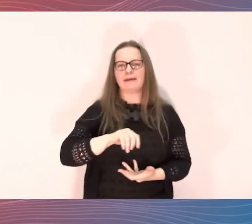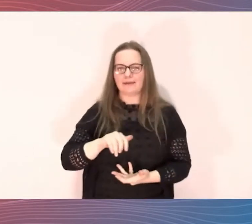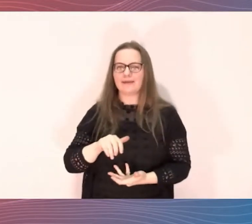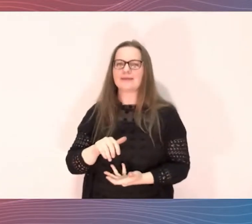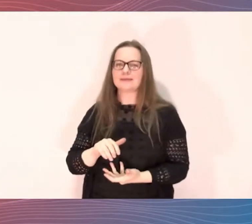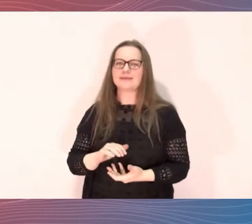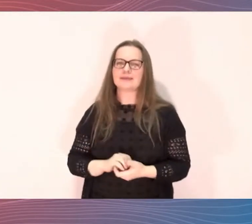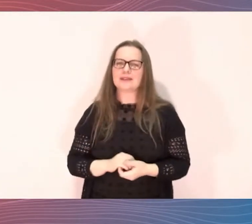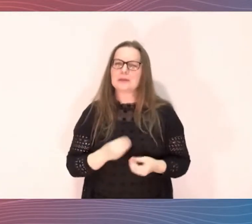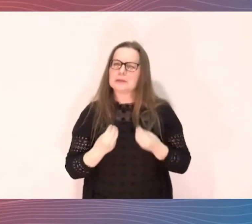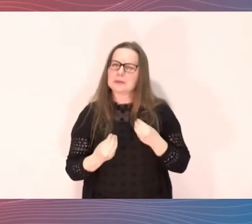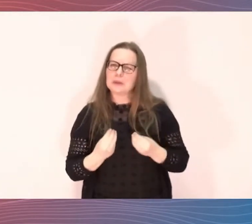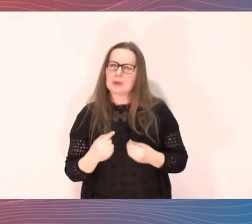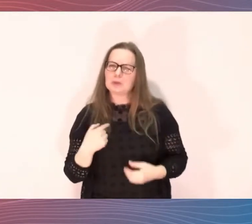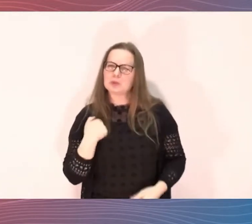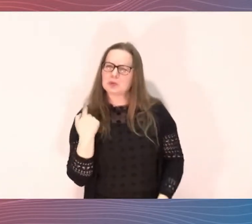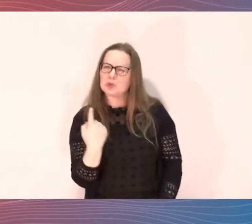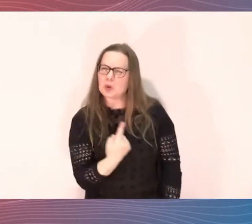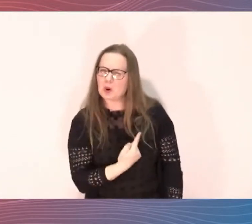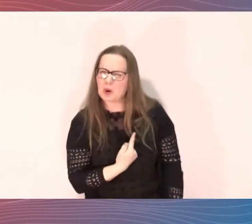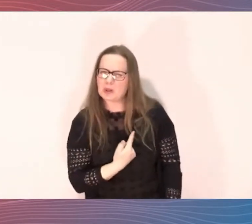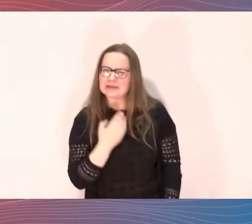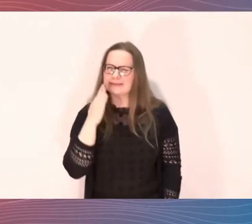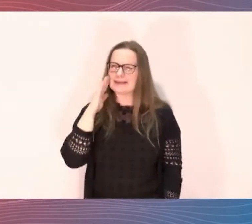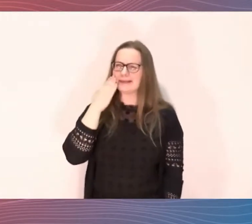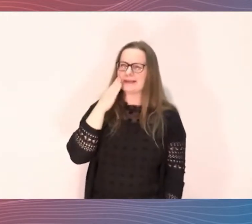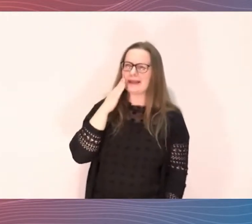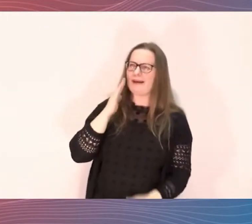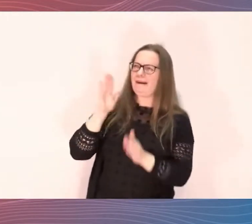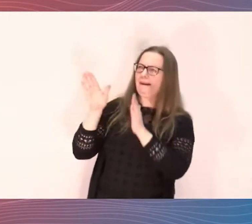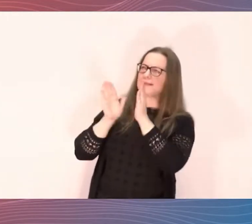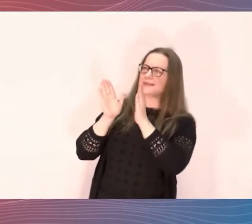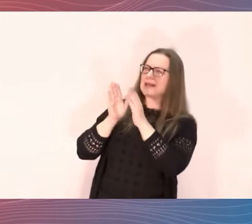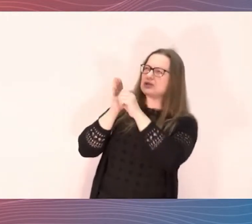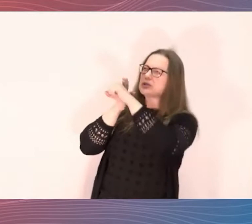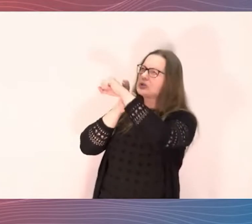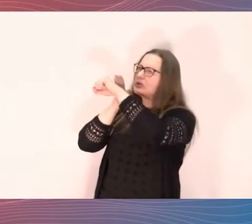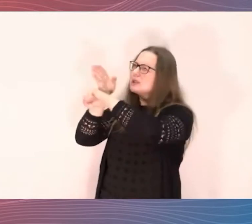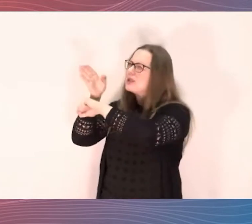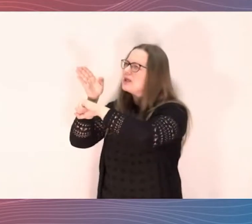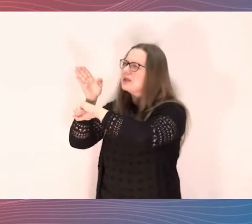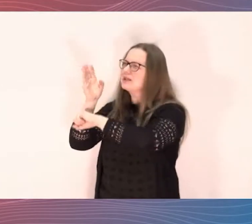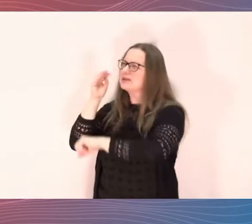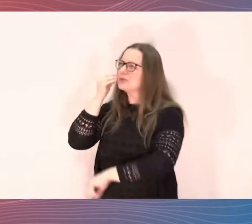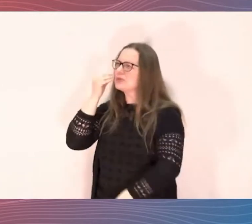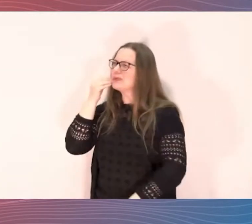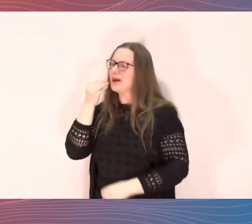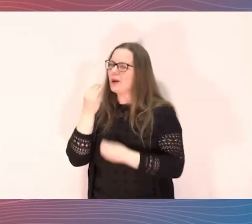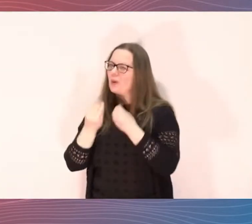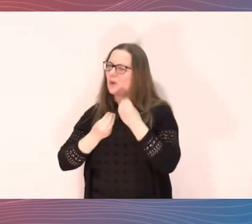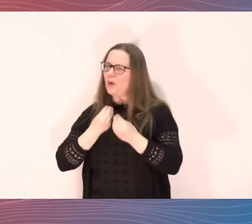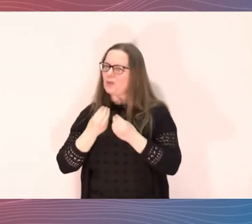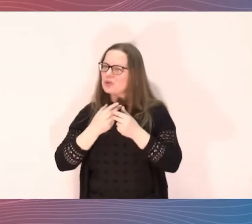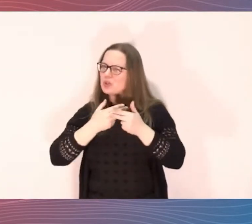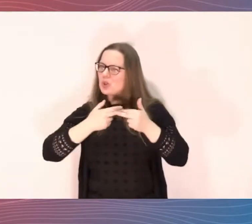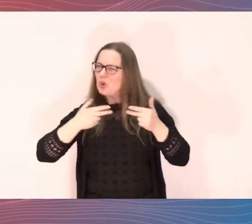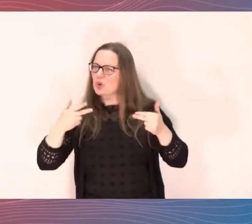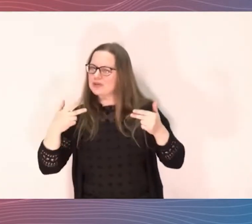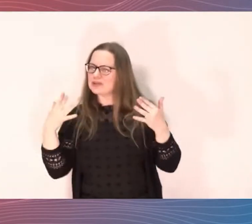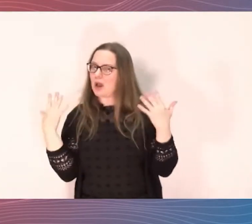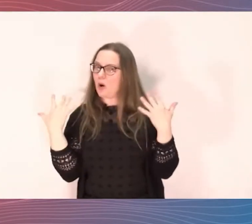ir, ter acesso a esse lugar para buscar essas coisas extraordinárias,